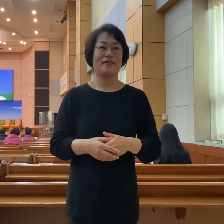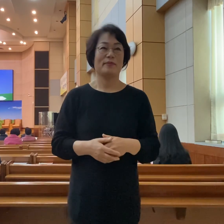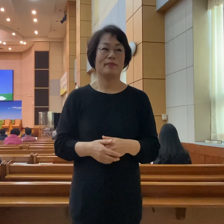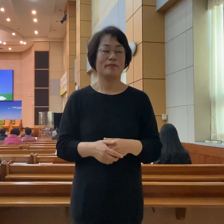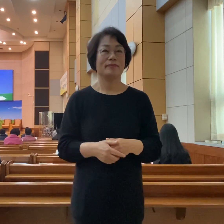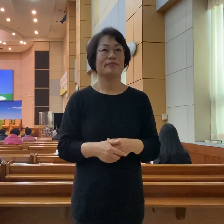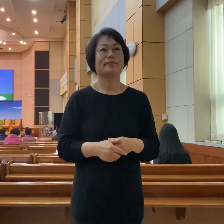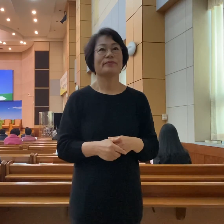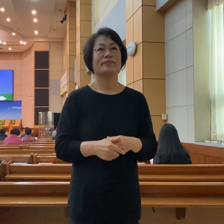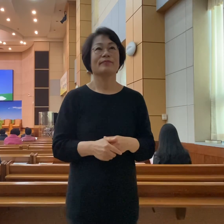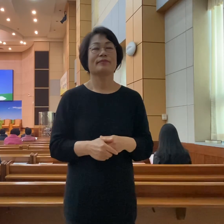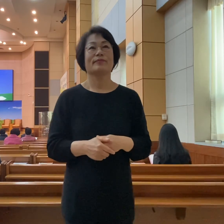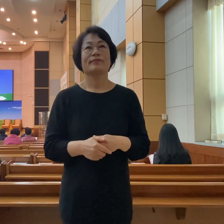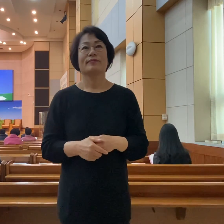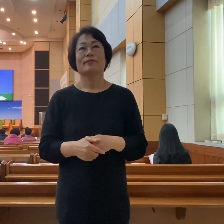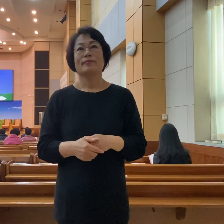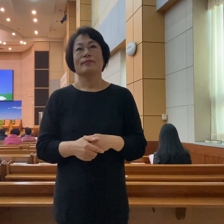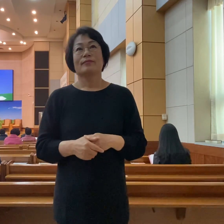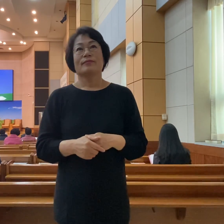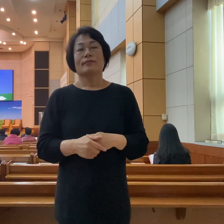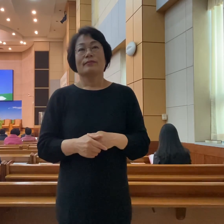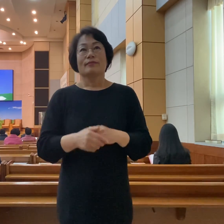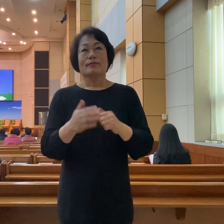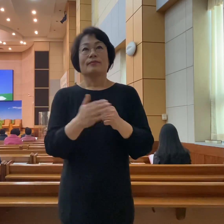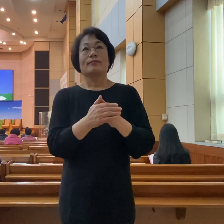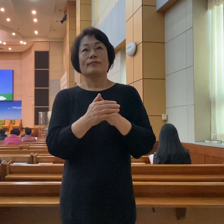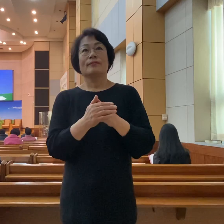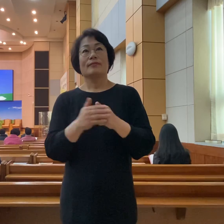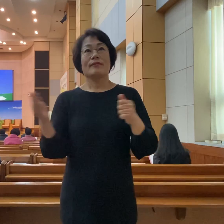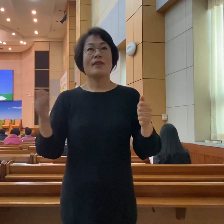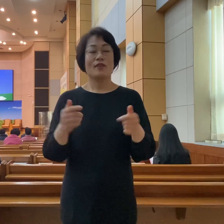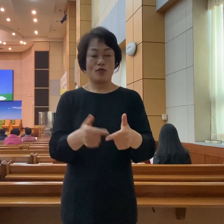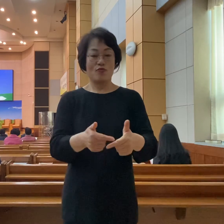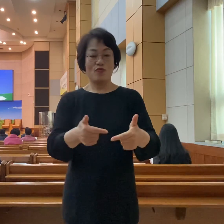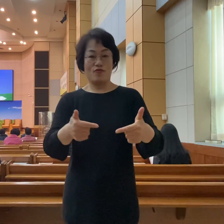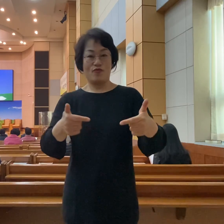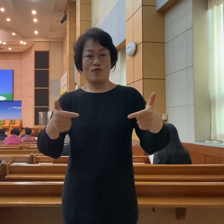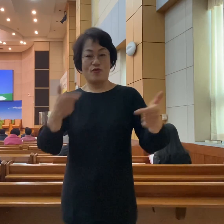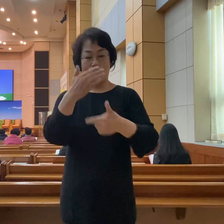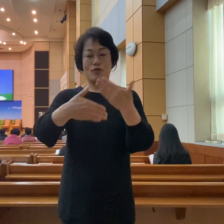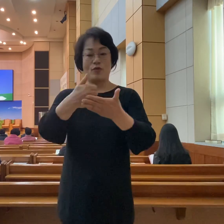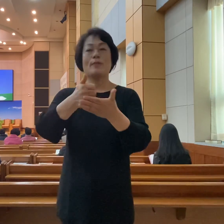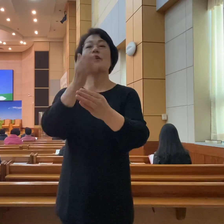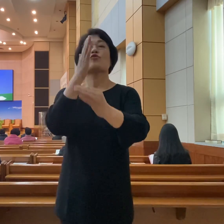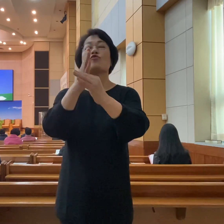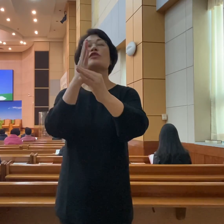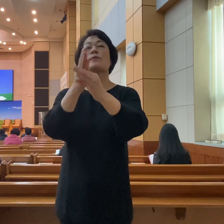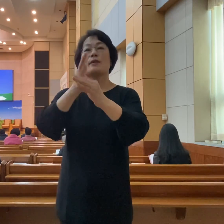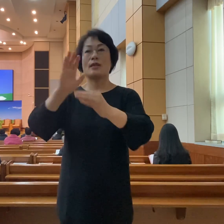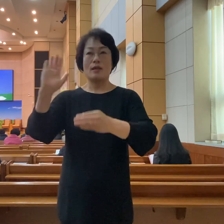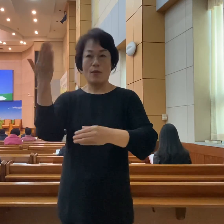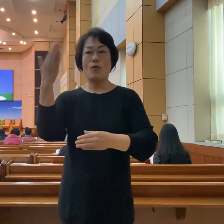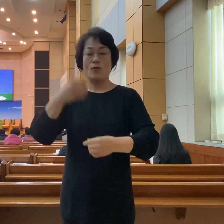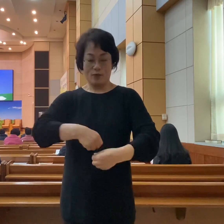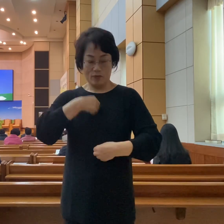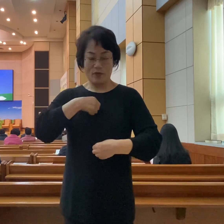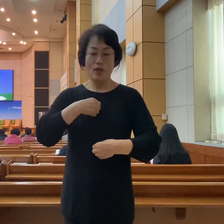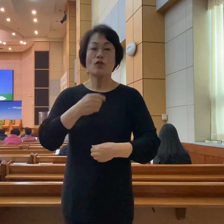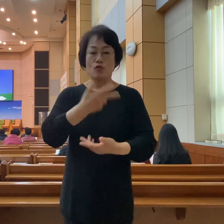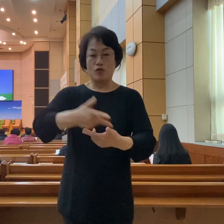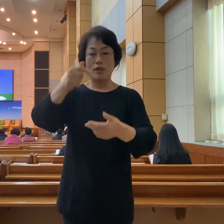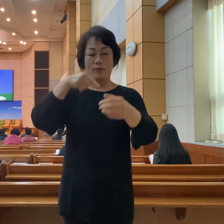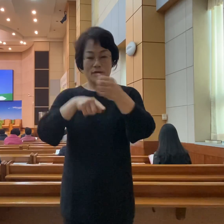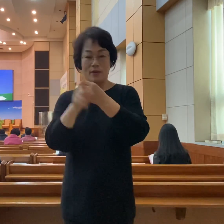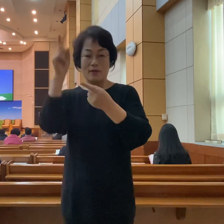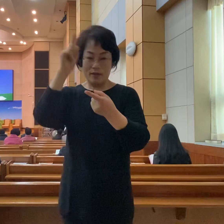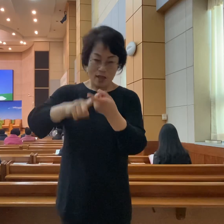나온다고 기도가 깊어지는 것이죠. 그래서 점점 더 주님이 중심이 되고 또 주님이 뜻대로 구하는